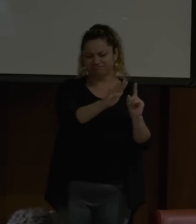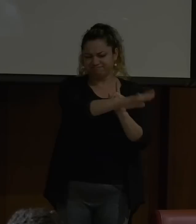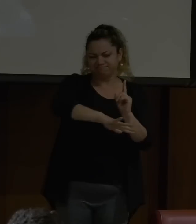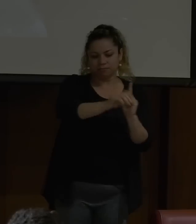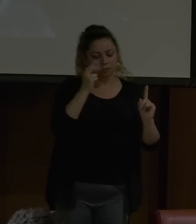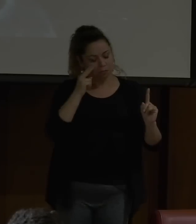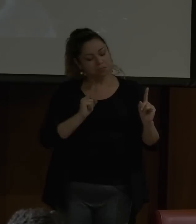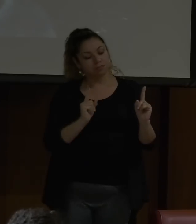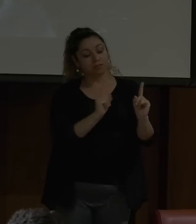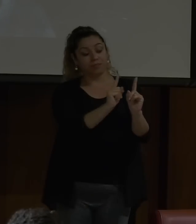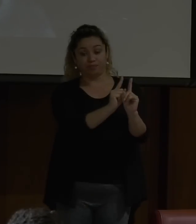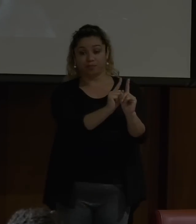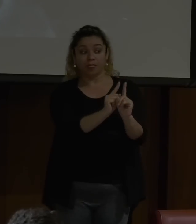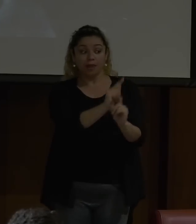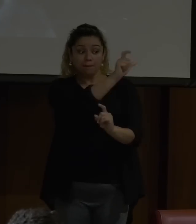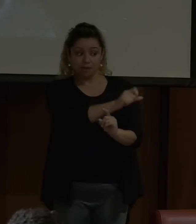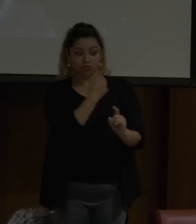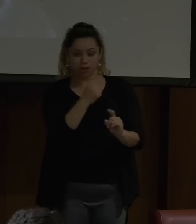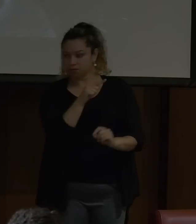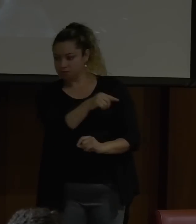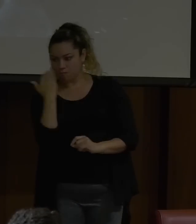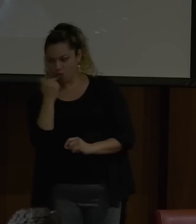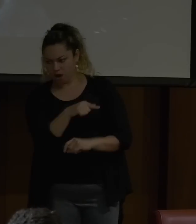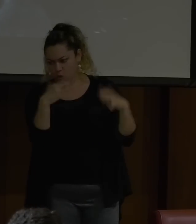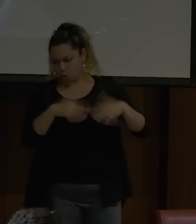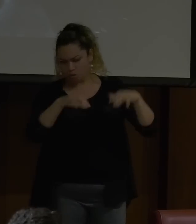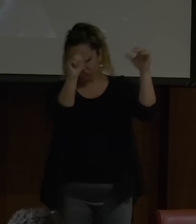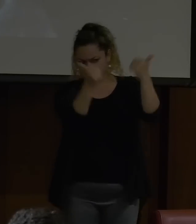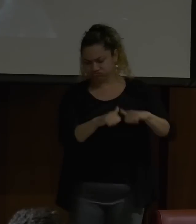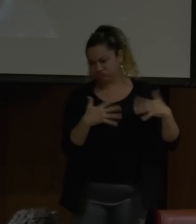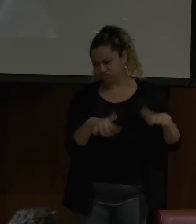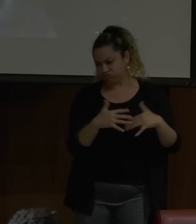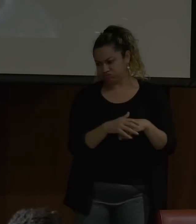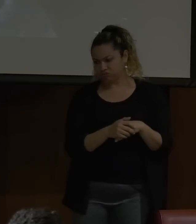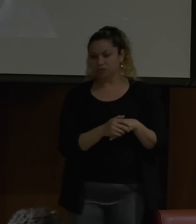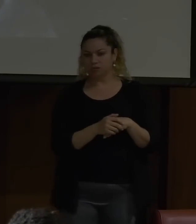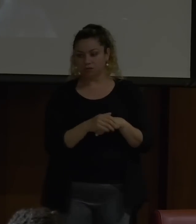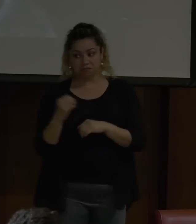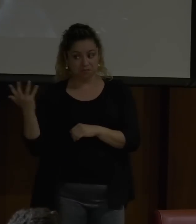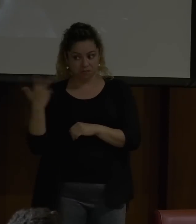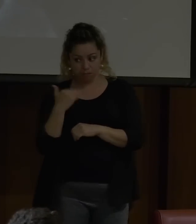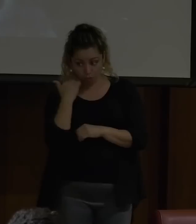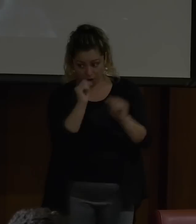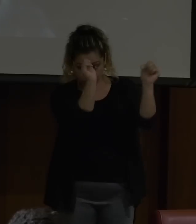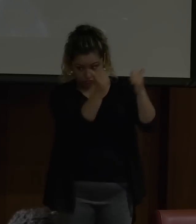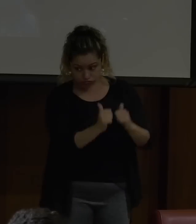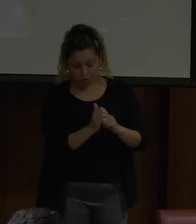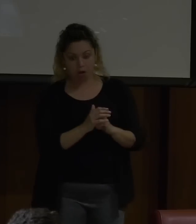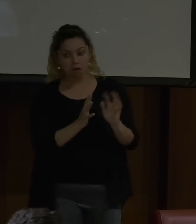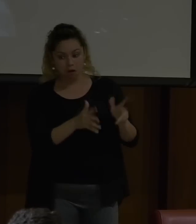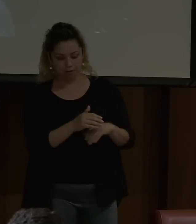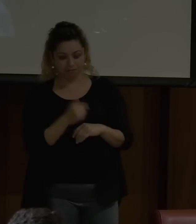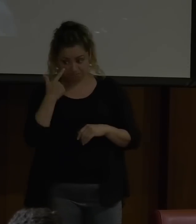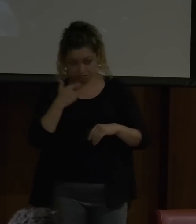Alguien le dijo que ella era una hembra y de inmediato se fue a perequearla. Según ella misma me contó, abro comillas, yo lo había visto por ahí en